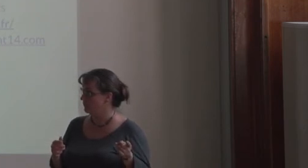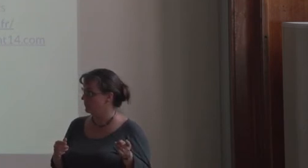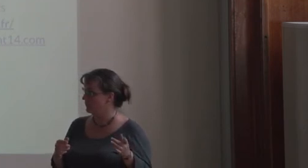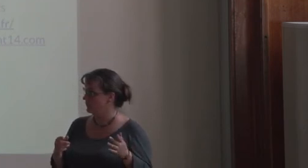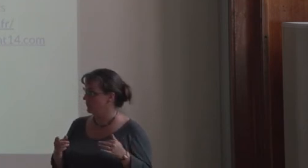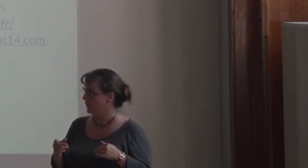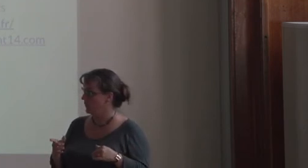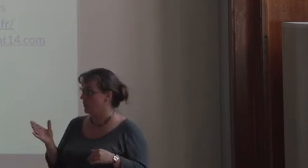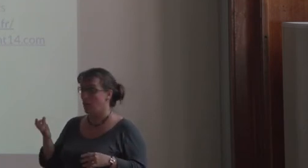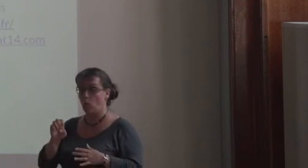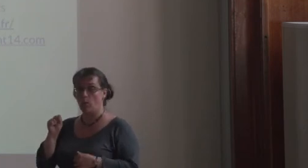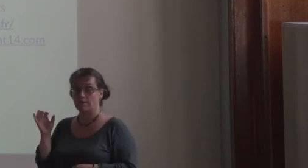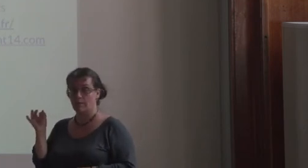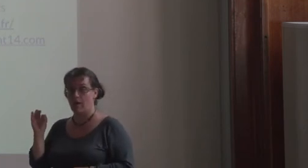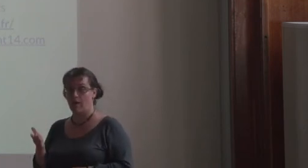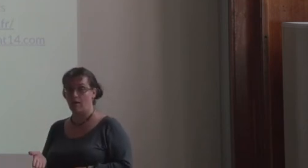Déjà, on n'a pas d'OS derrière.